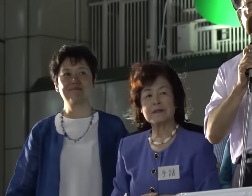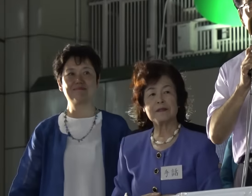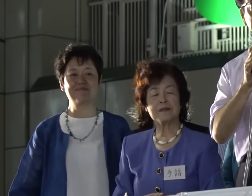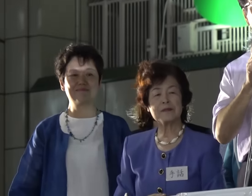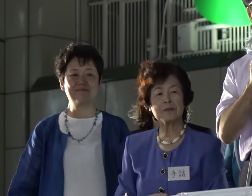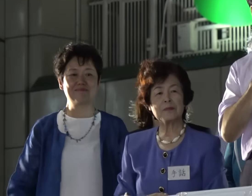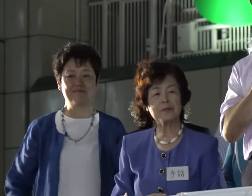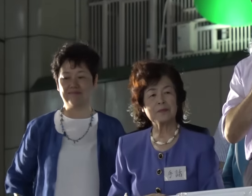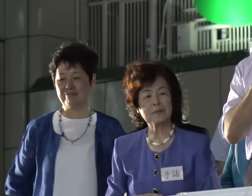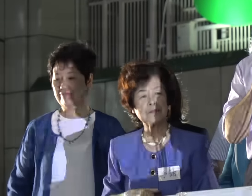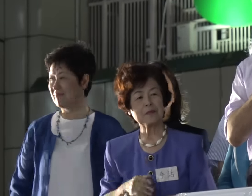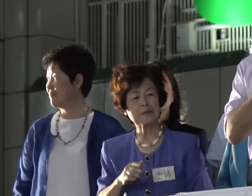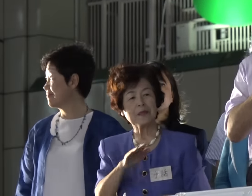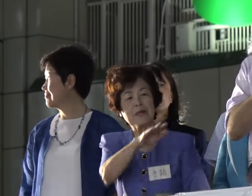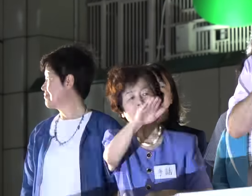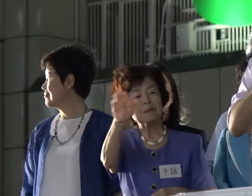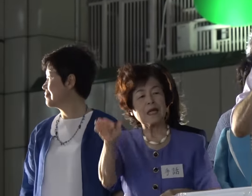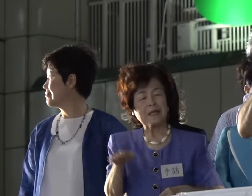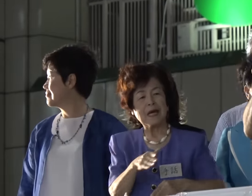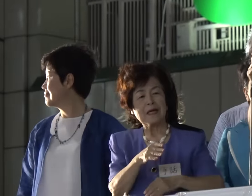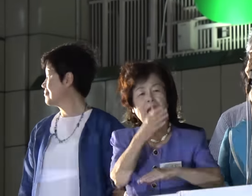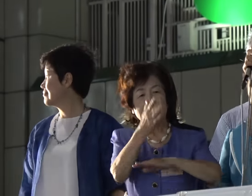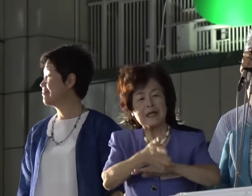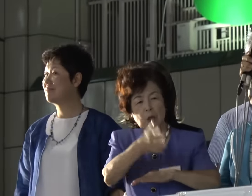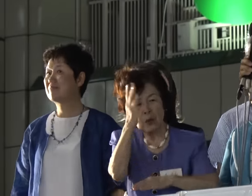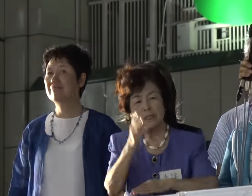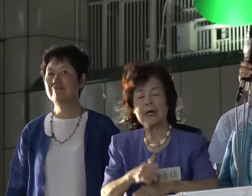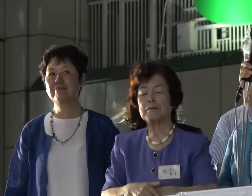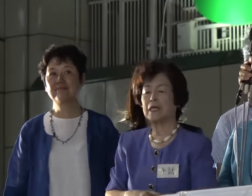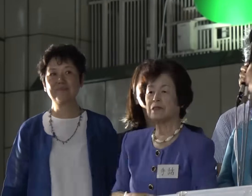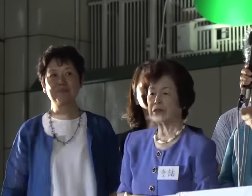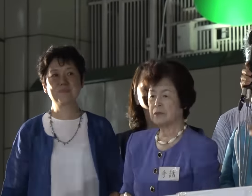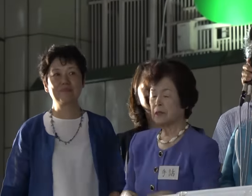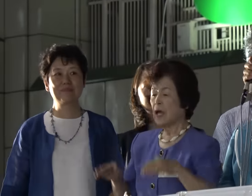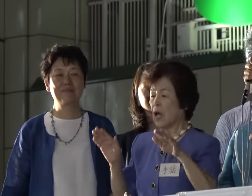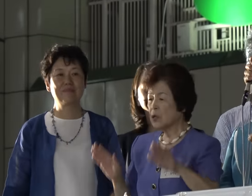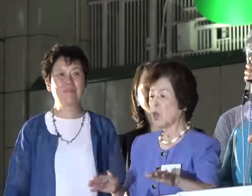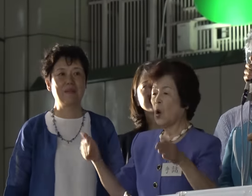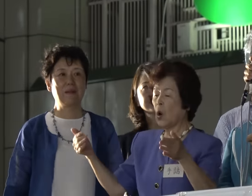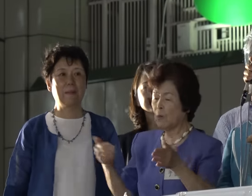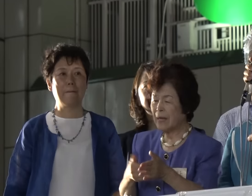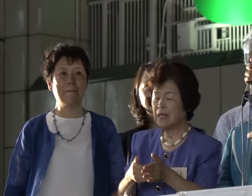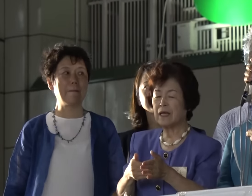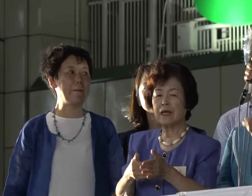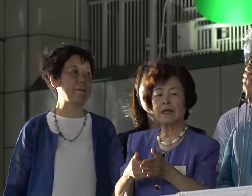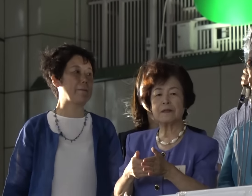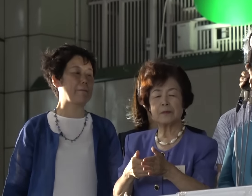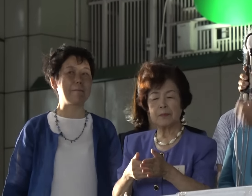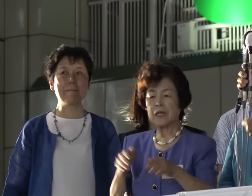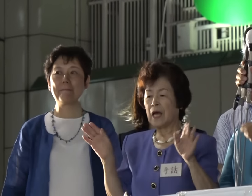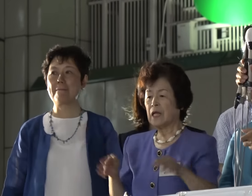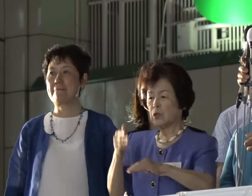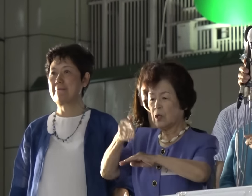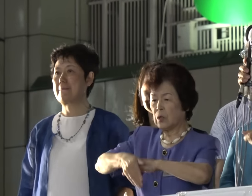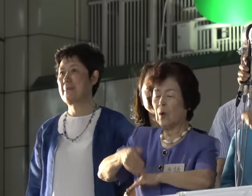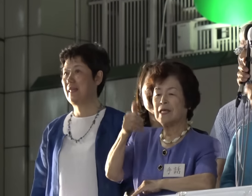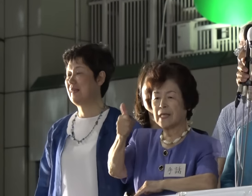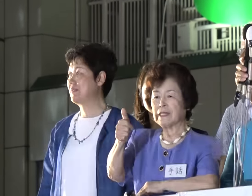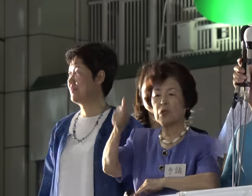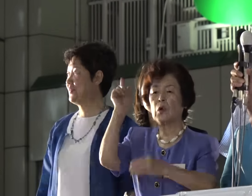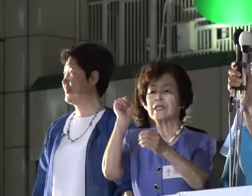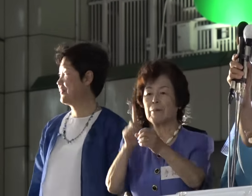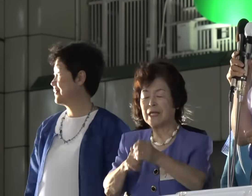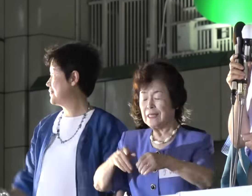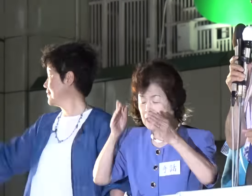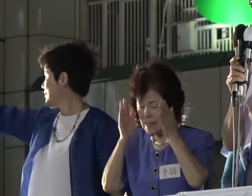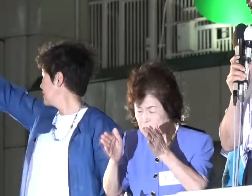たくさんの皆さんありがとうございます。そして今日まで鳥越さんのために